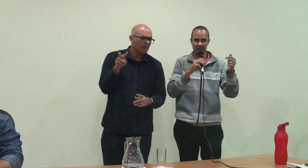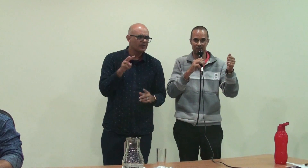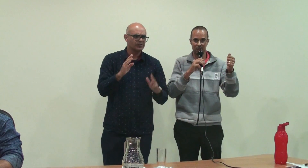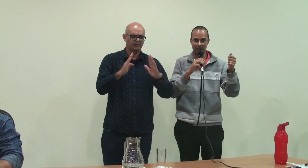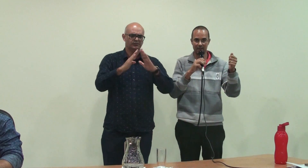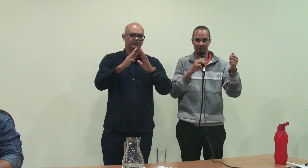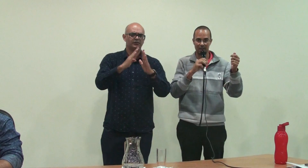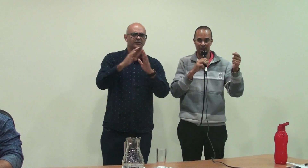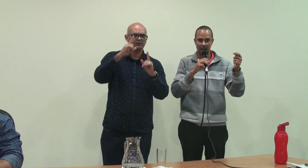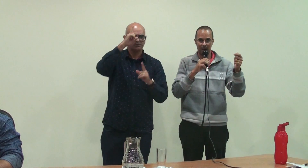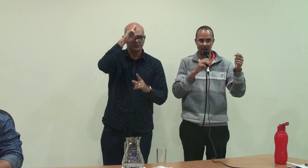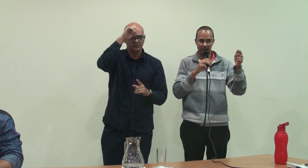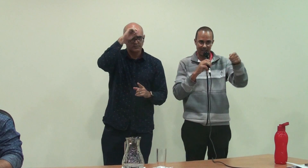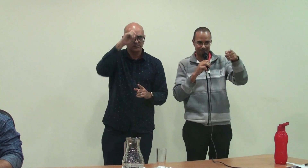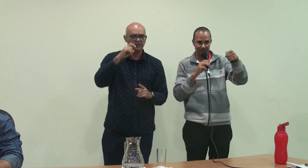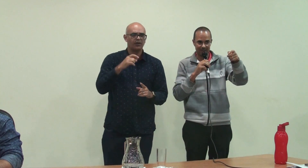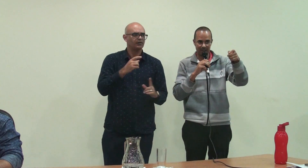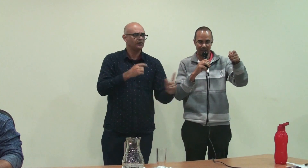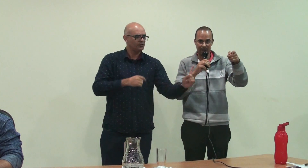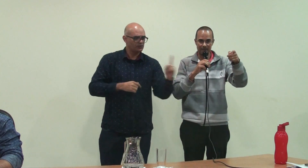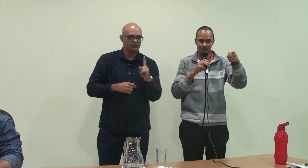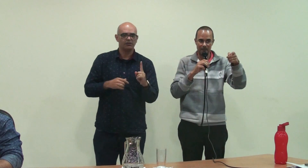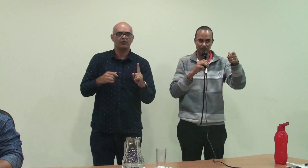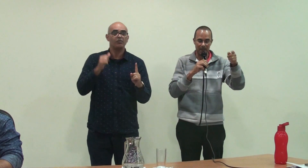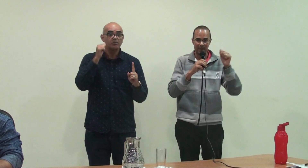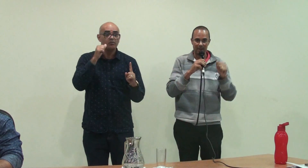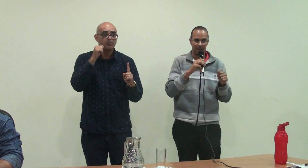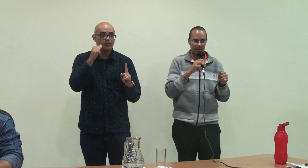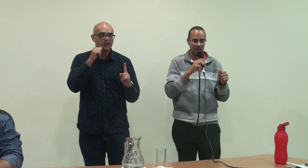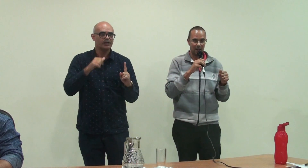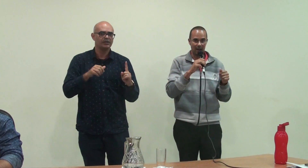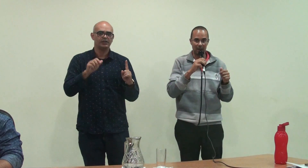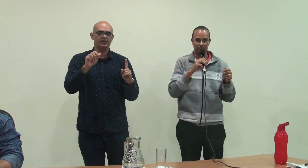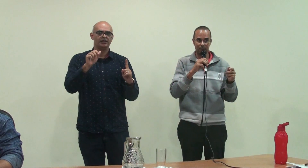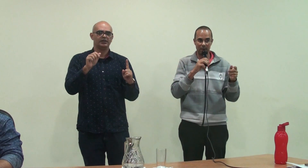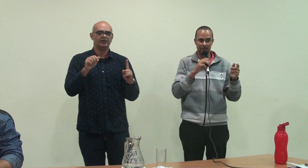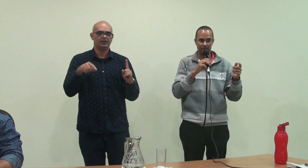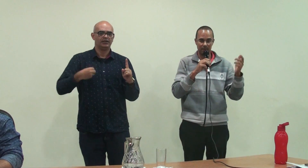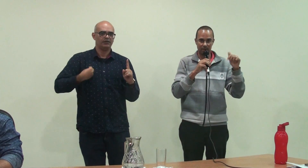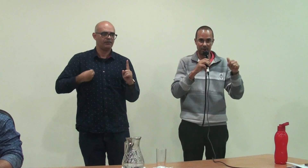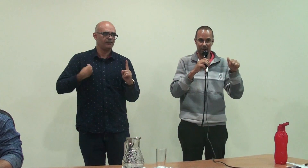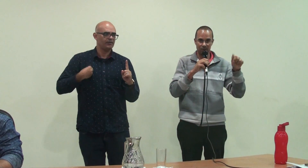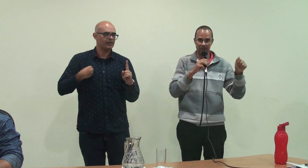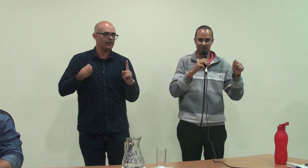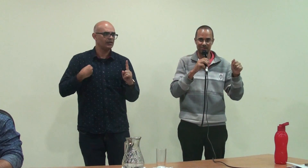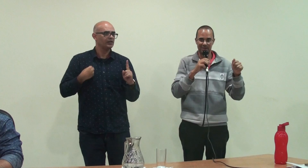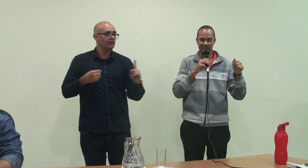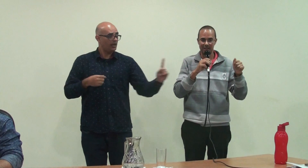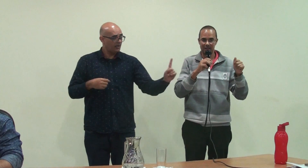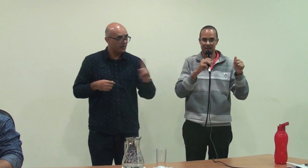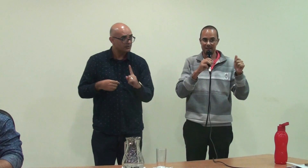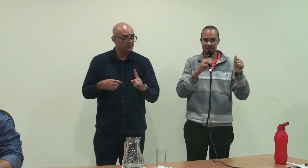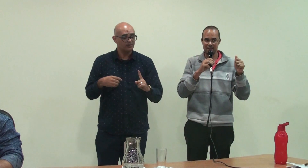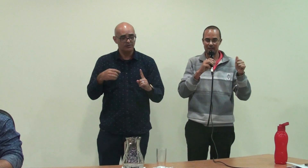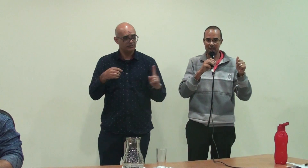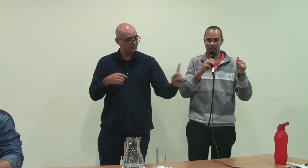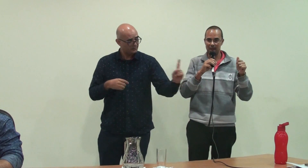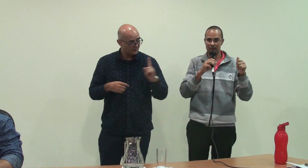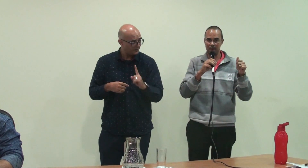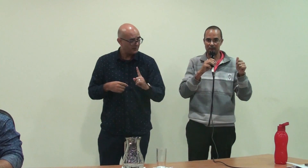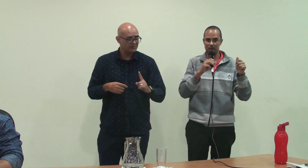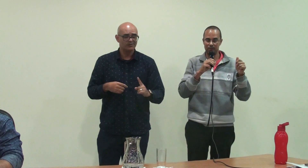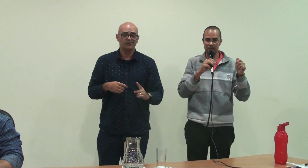uma paciente lá, a Yasmin, que está aqui, que ela foi no pronto atendimento. E